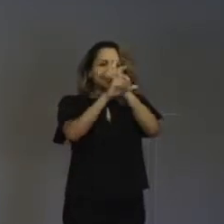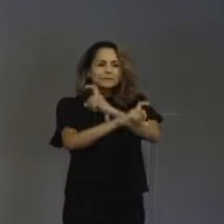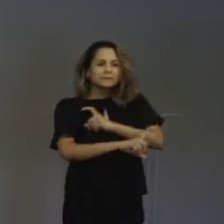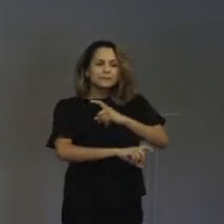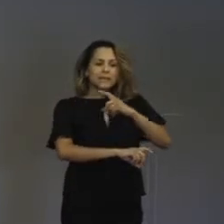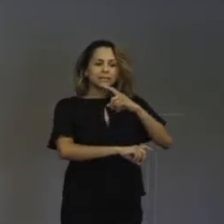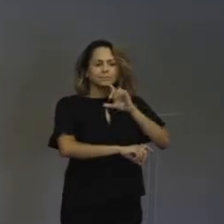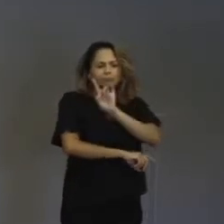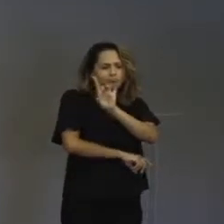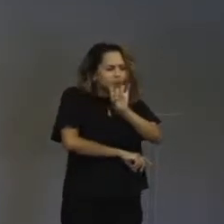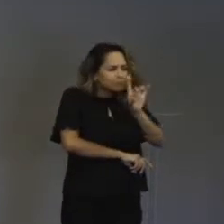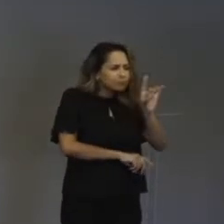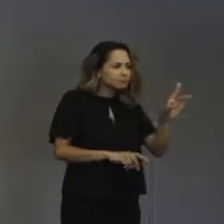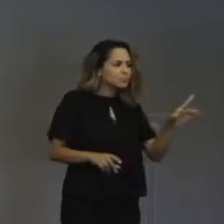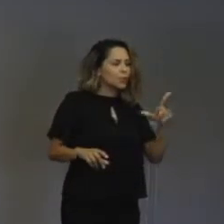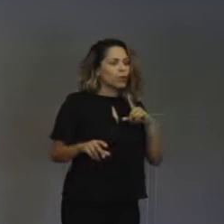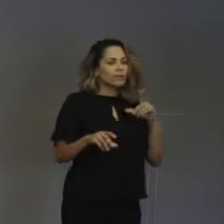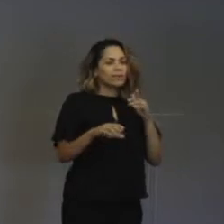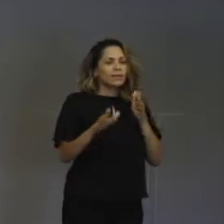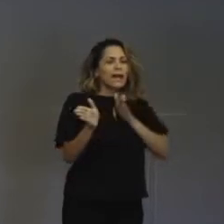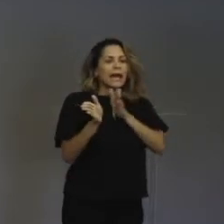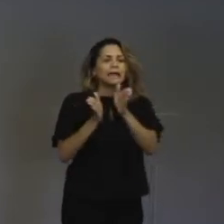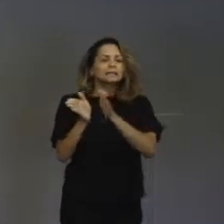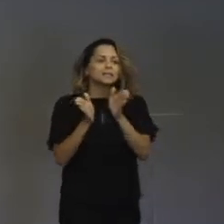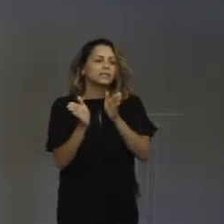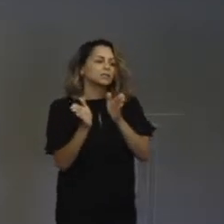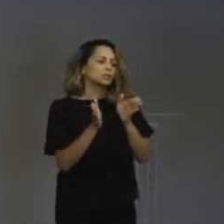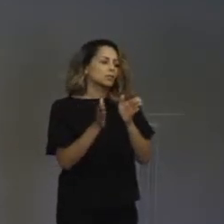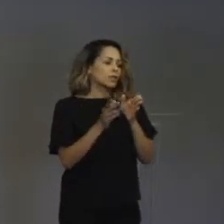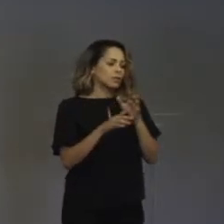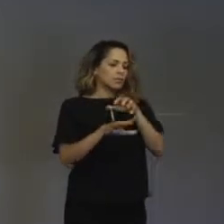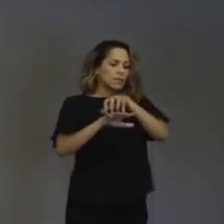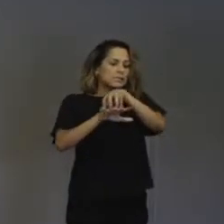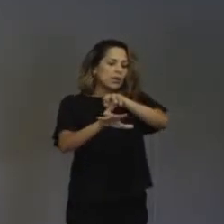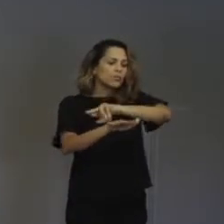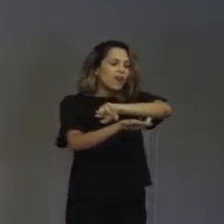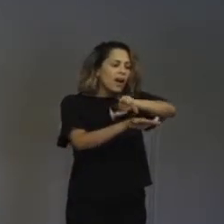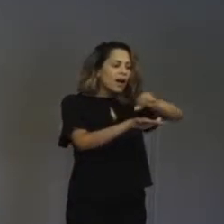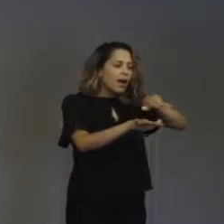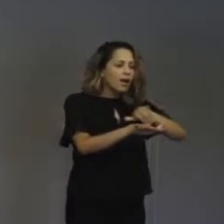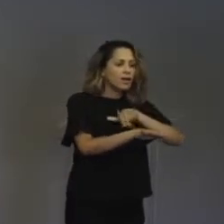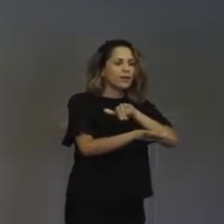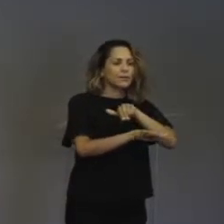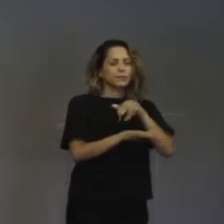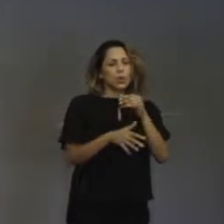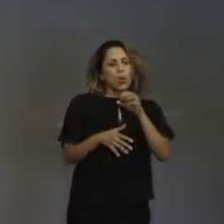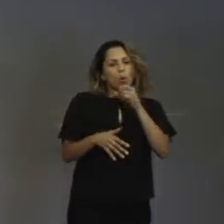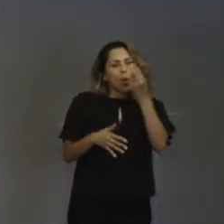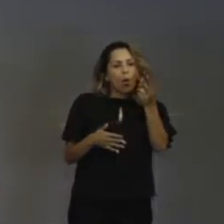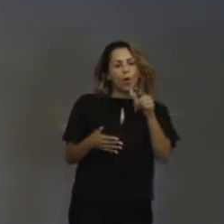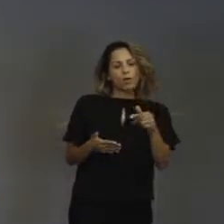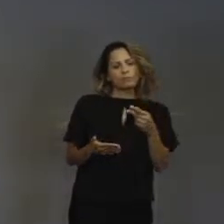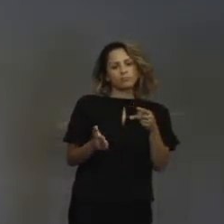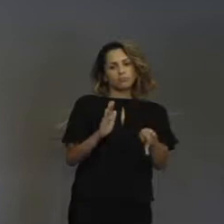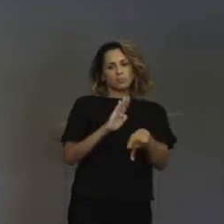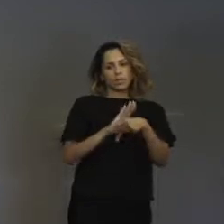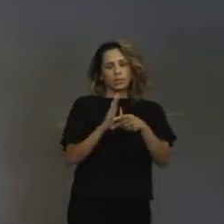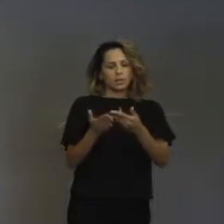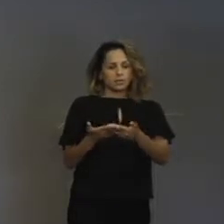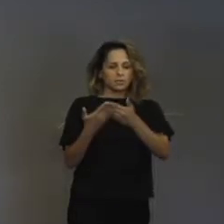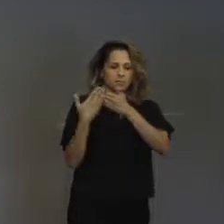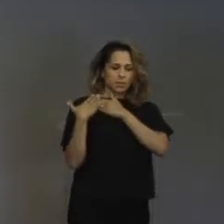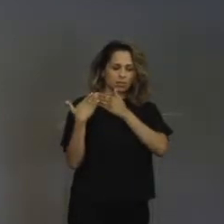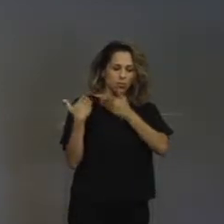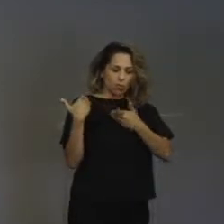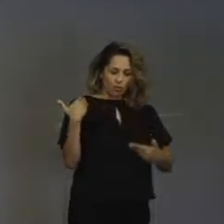individual das pessoas acessarem diversos modais? Ou se isso é realmente uma responsabilidade